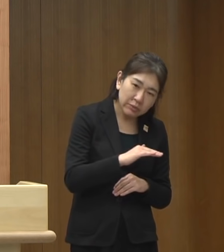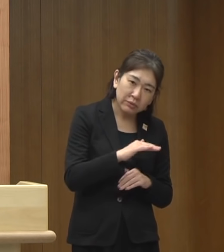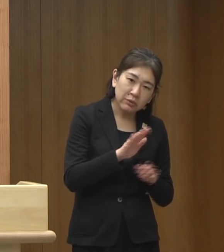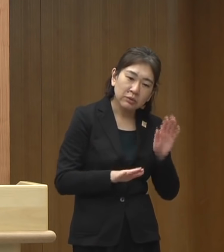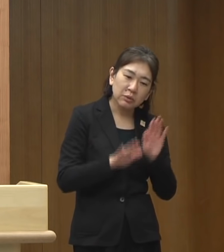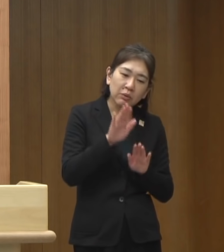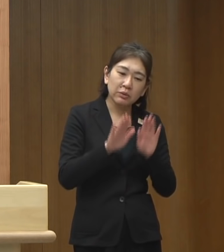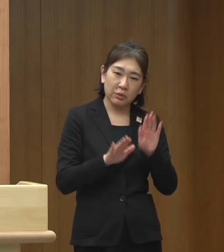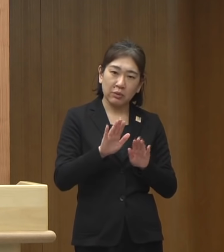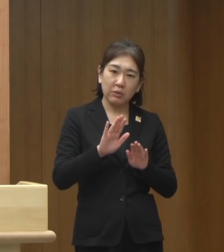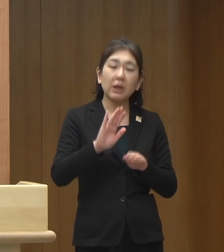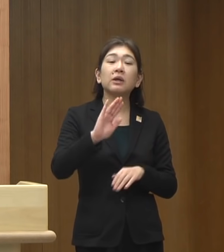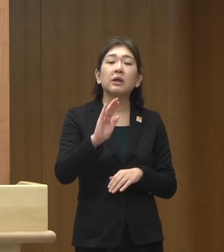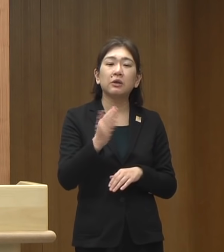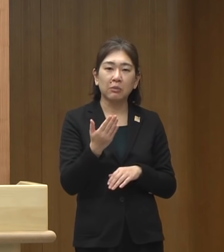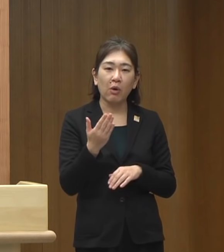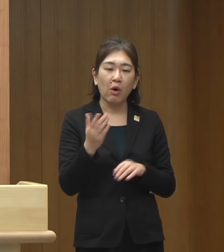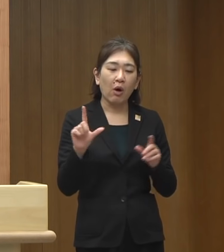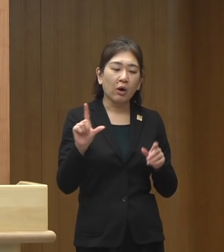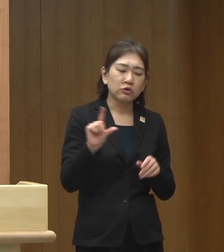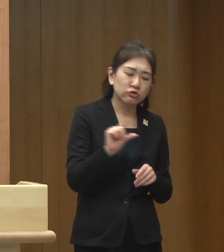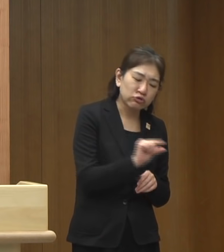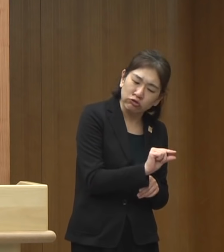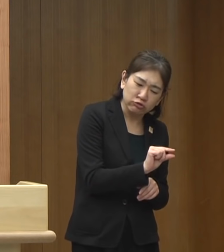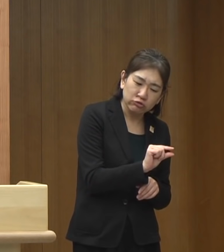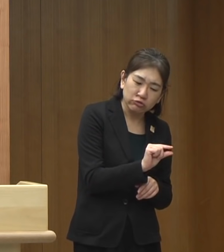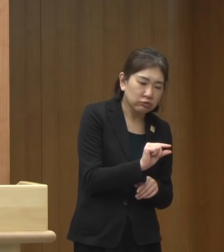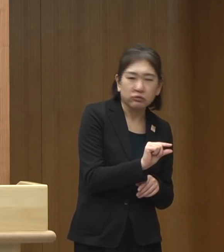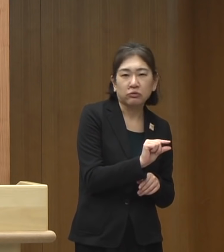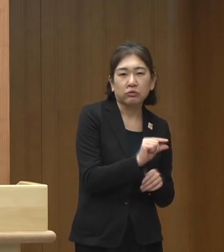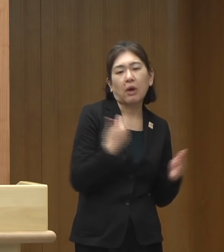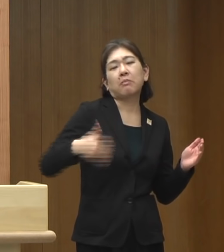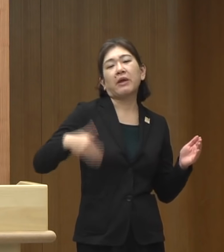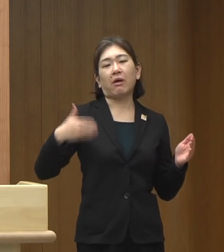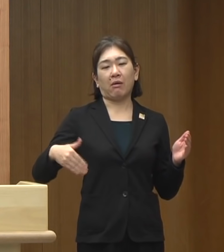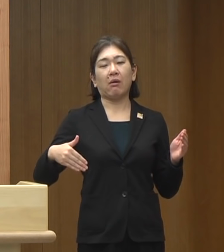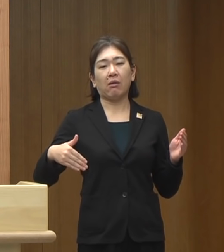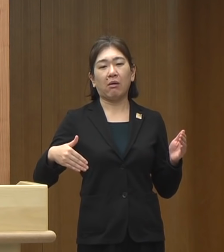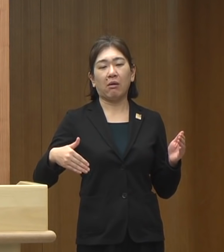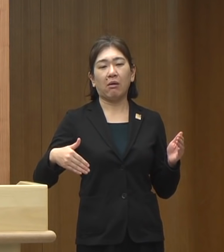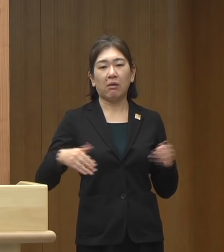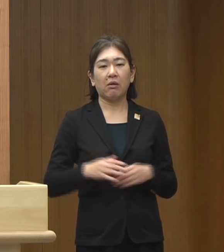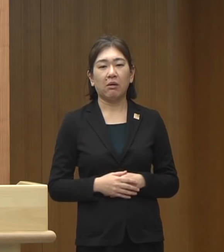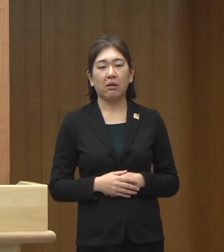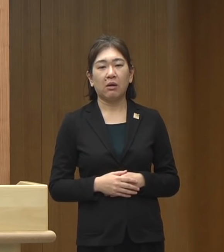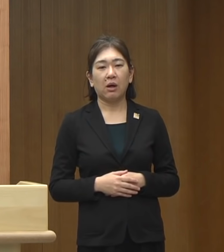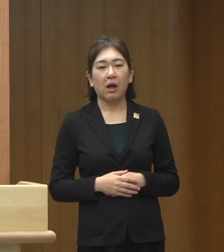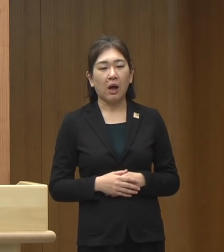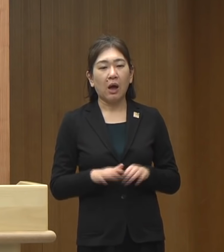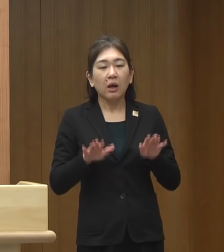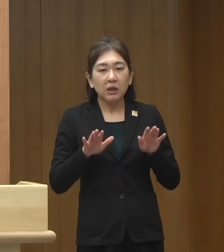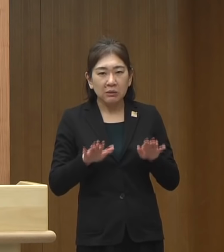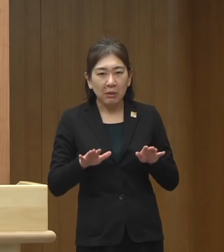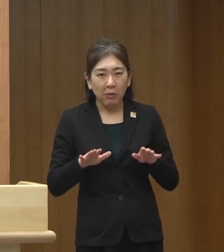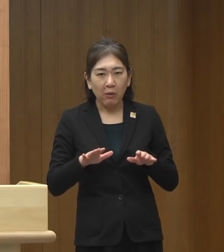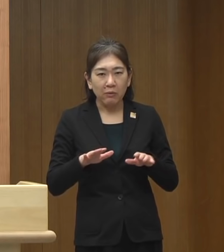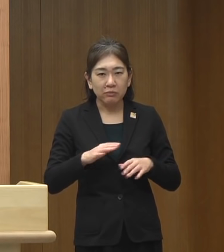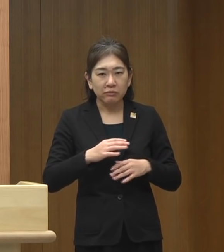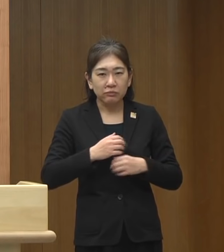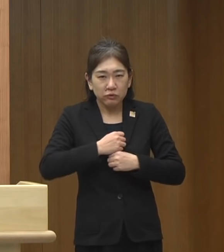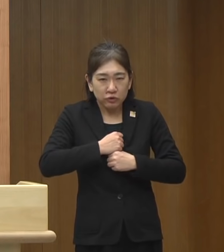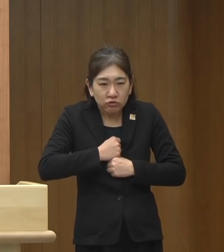束に向かっているとまでは言い切れない状況がございまして、依然として油断できない状